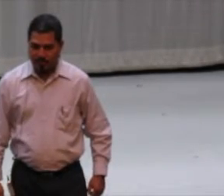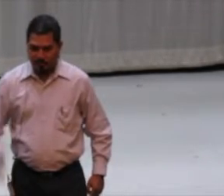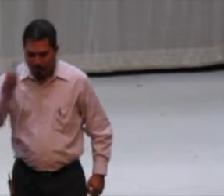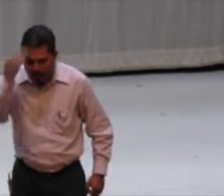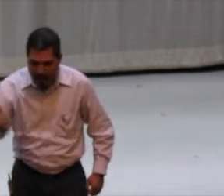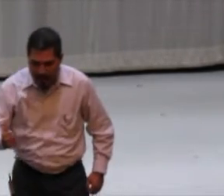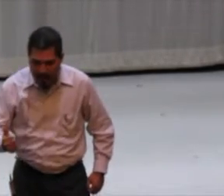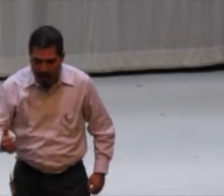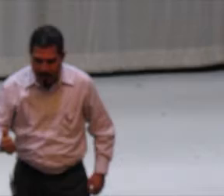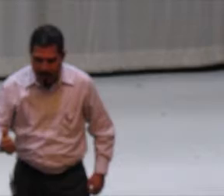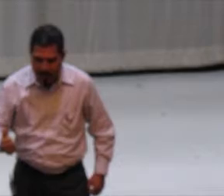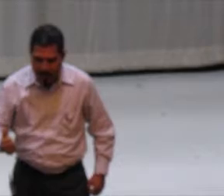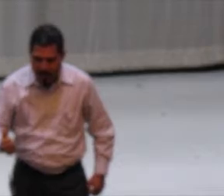¿Por qué?